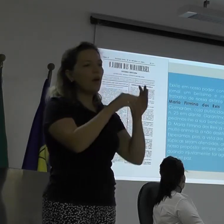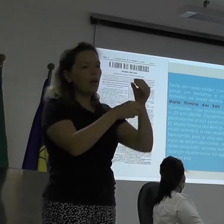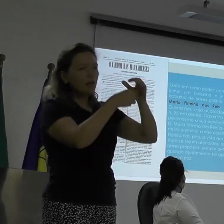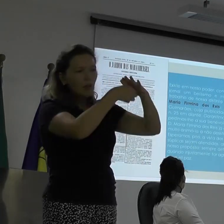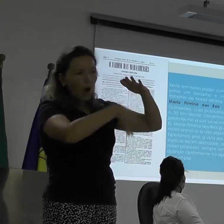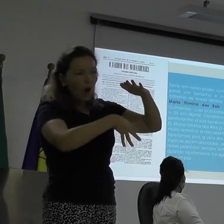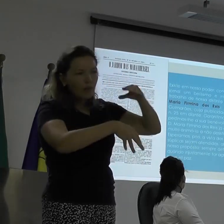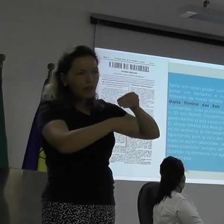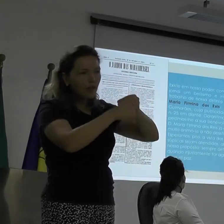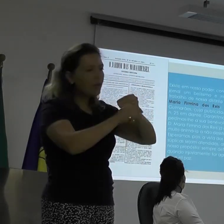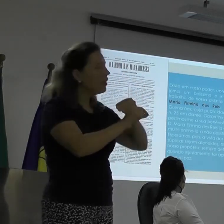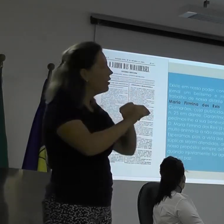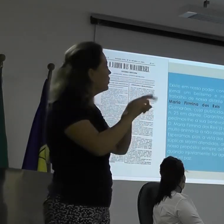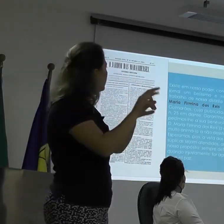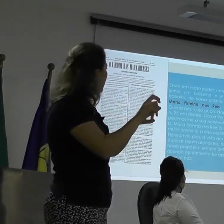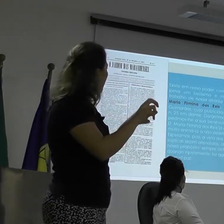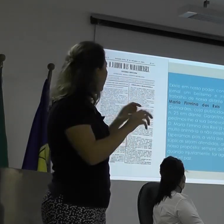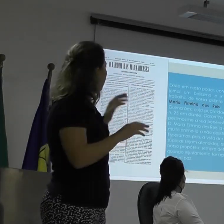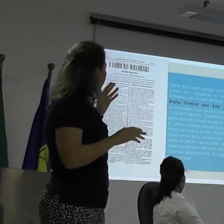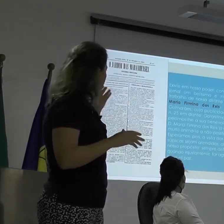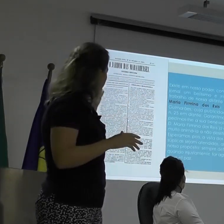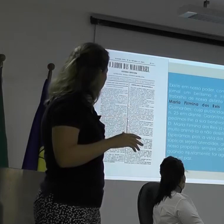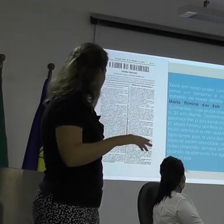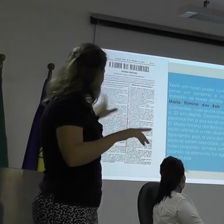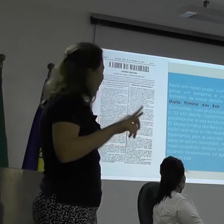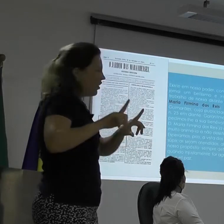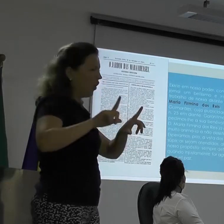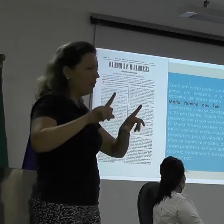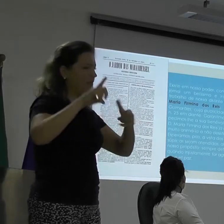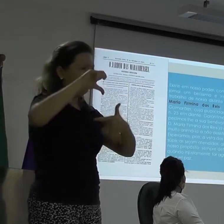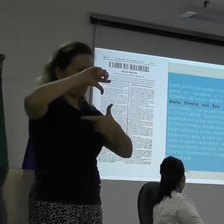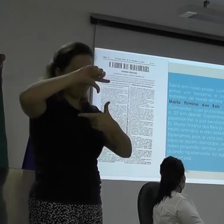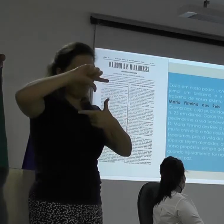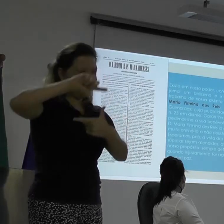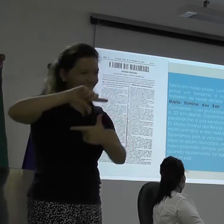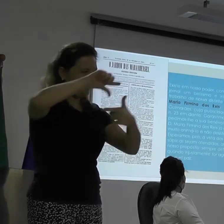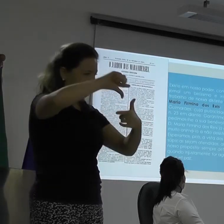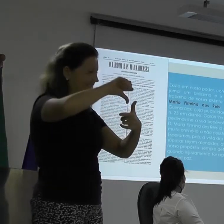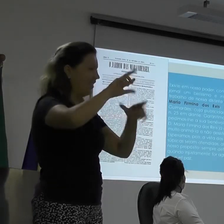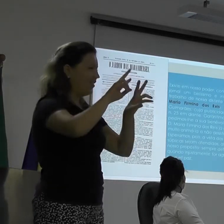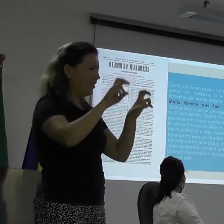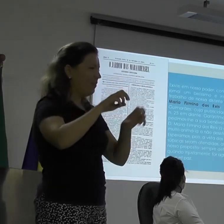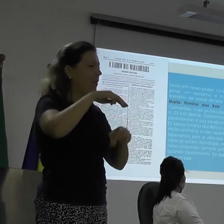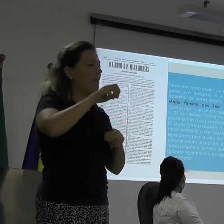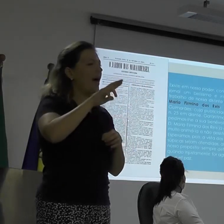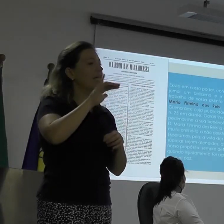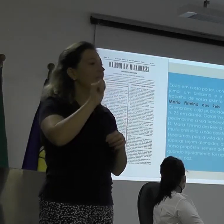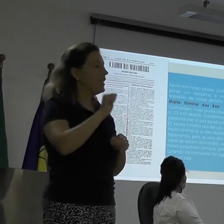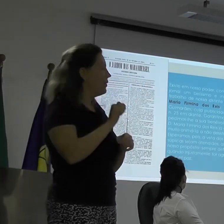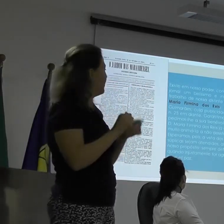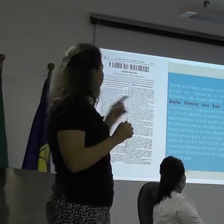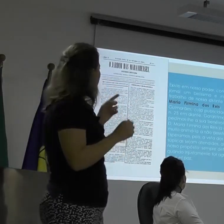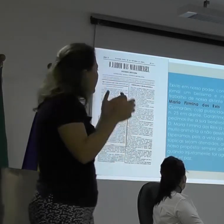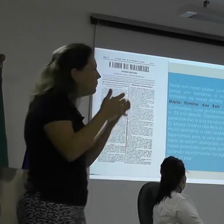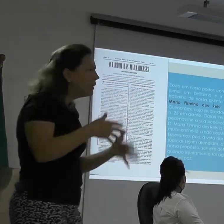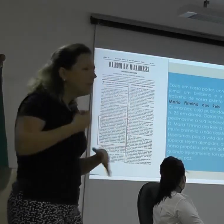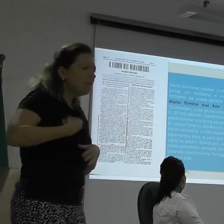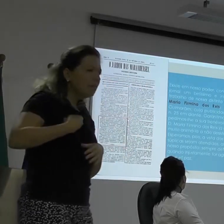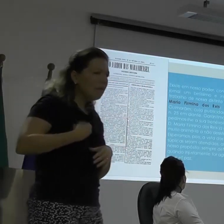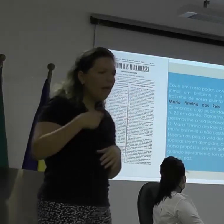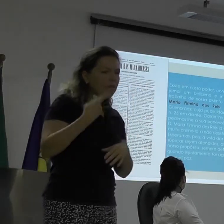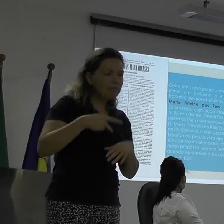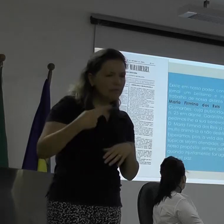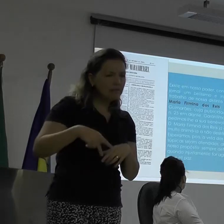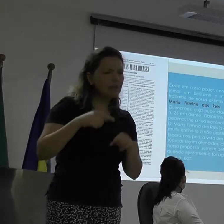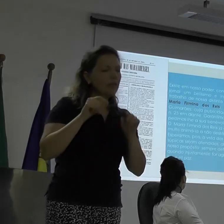nota sobre a Maria Firmina dos Reis. Então, a notinha diz: existe em nosso poder,